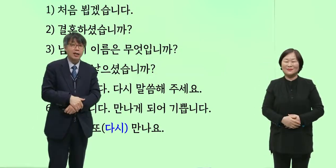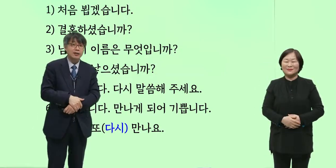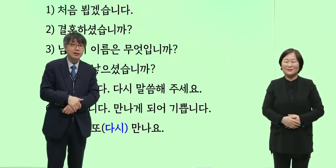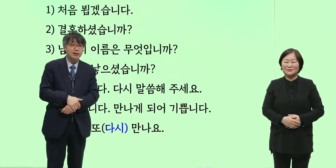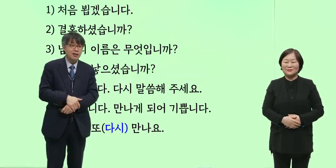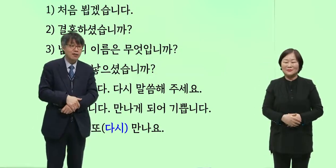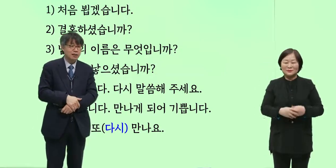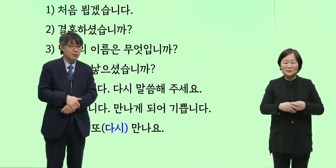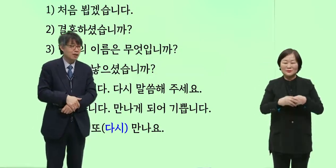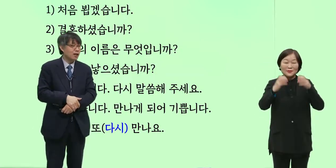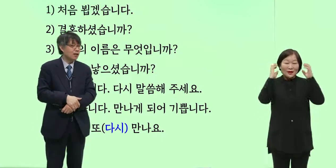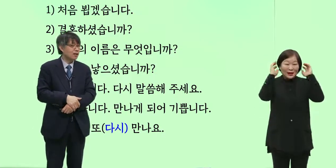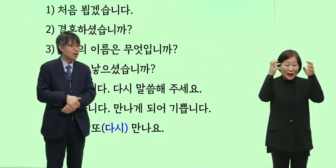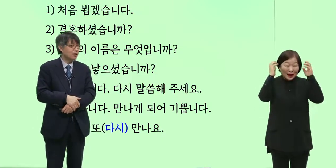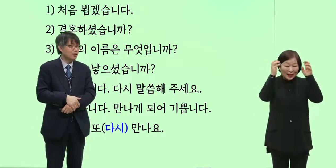아이는 나으셨습니까?